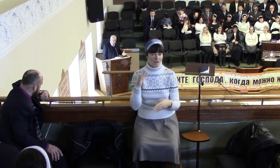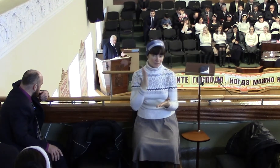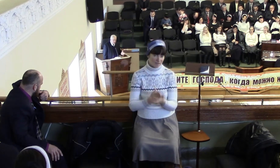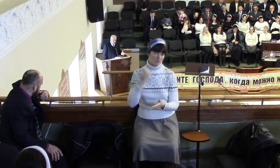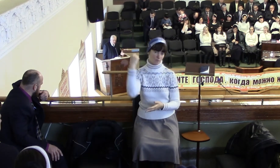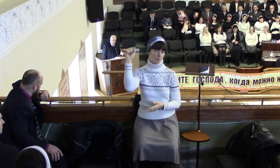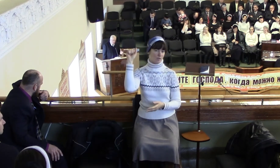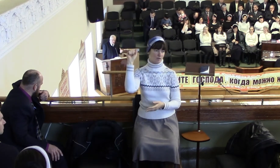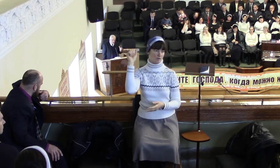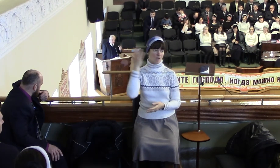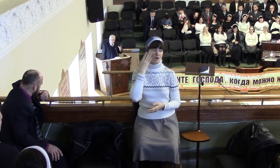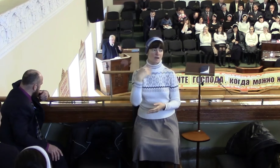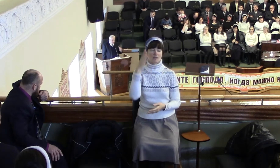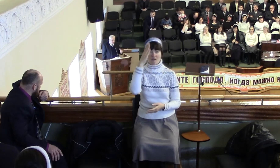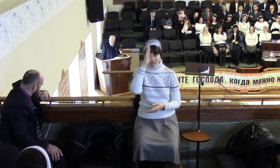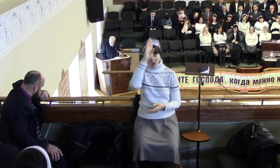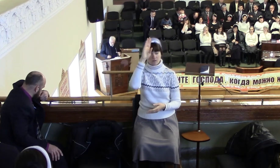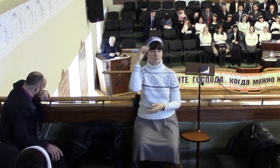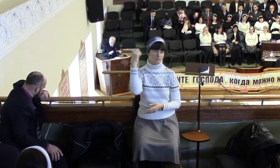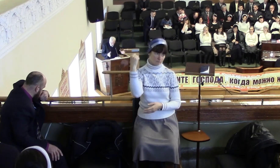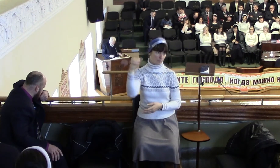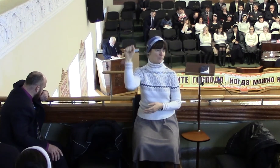враг побежден. Только тогда, когда